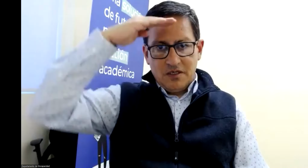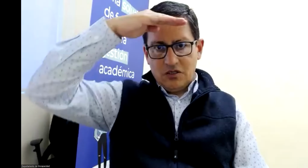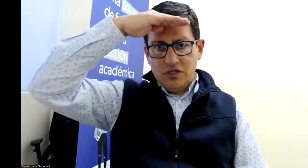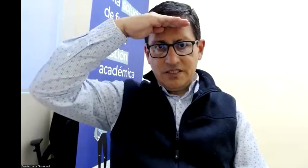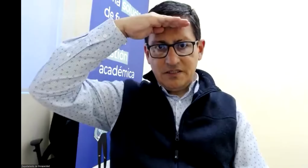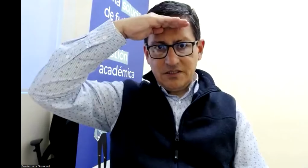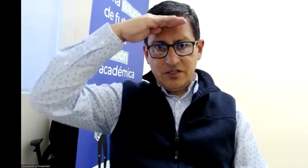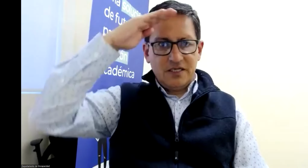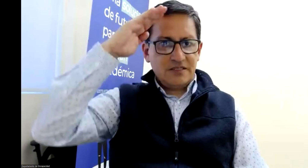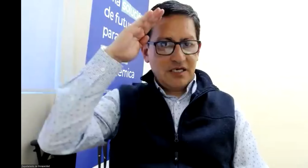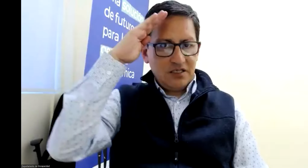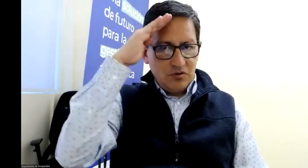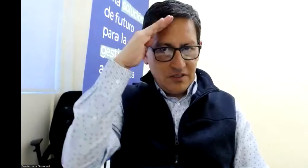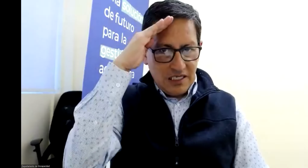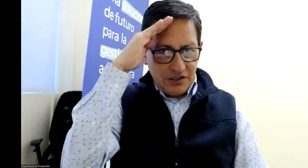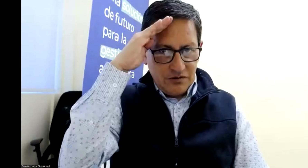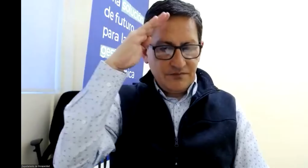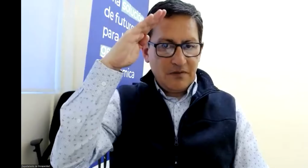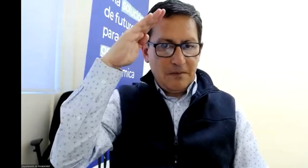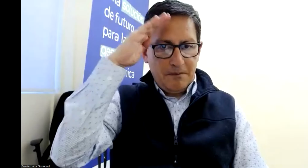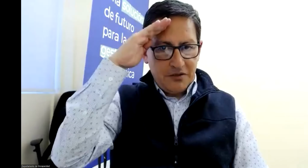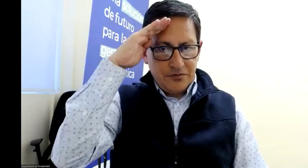No es así sino que es ahí como de ladito. Mayo.